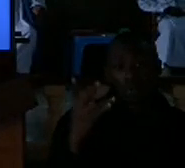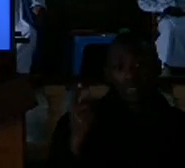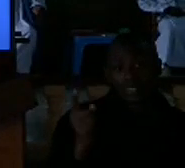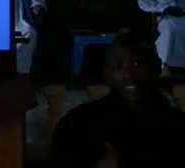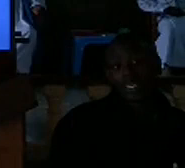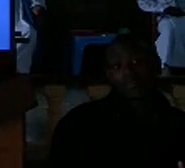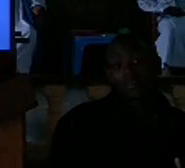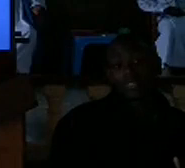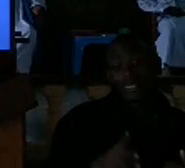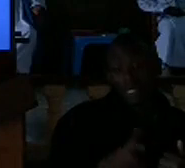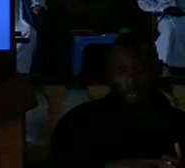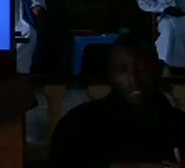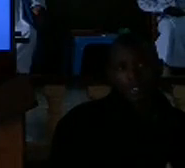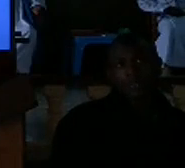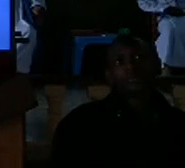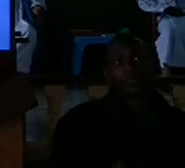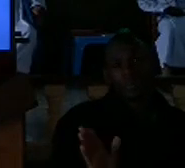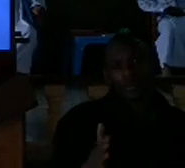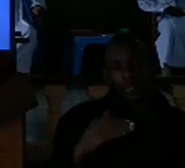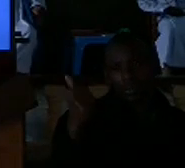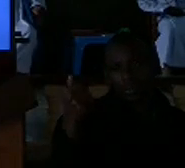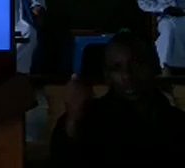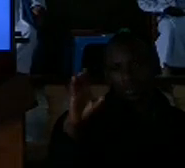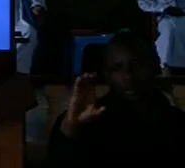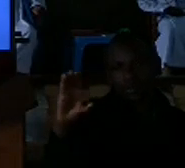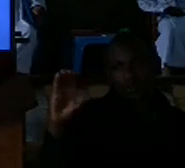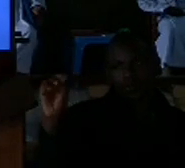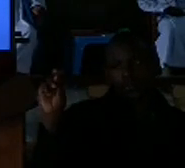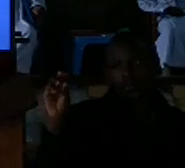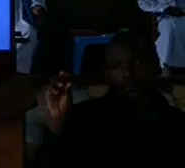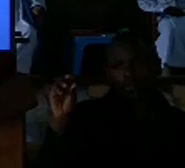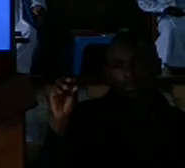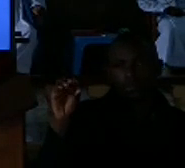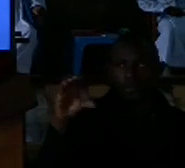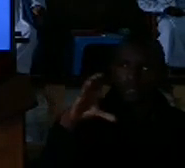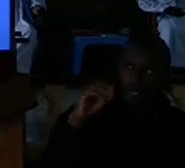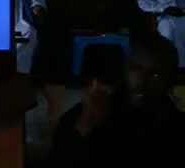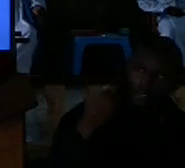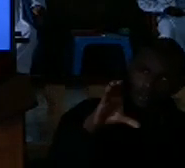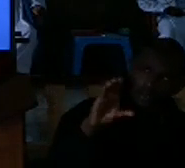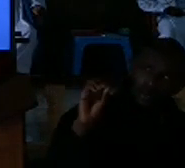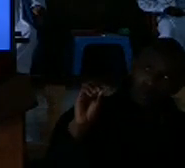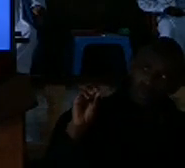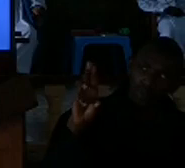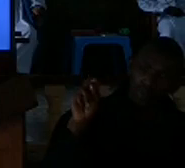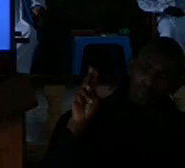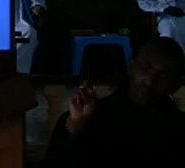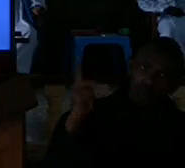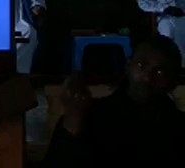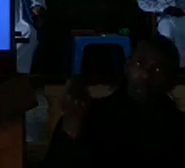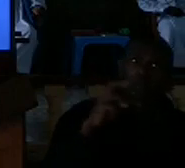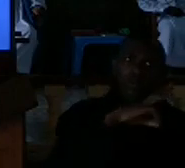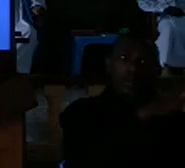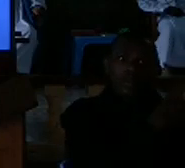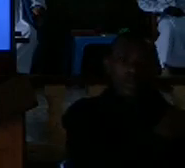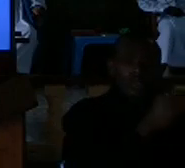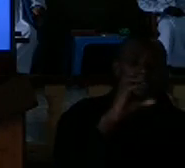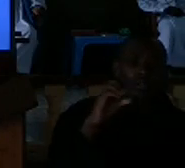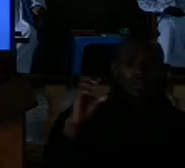247247 no kiandike account number iria ari kibugu kibugu kenda kibugu